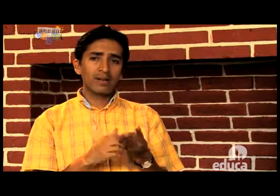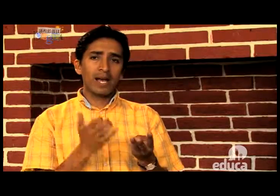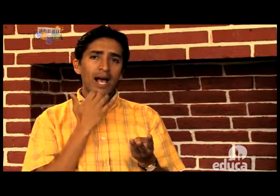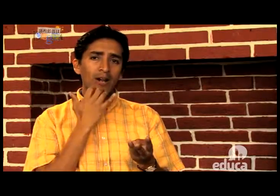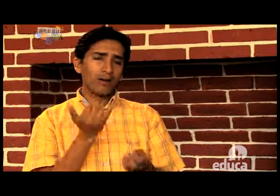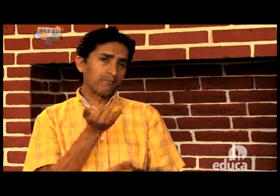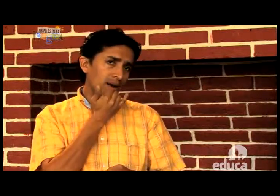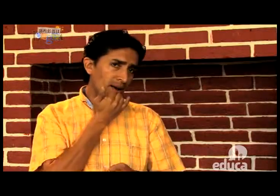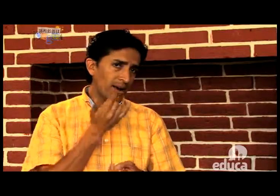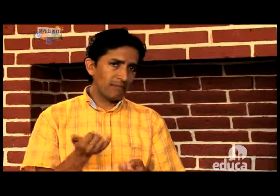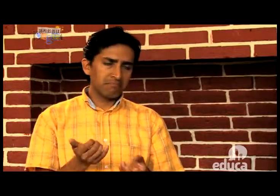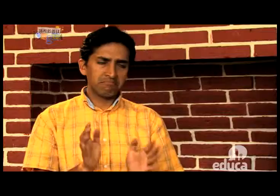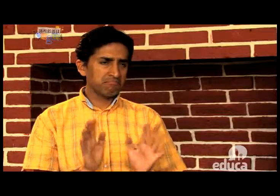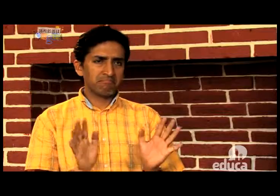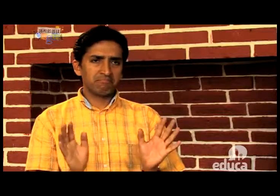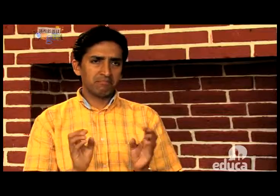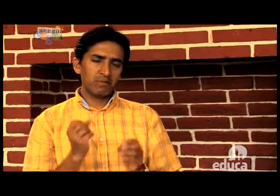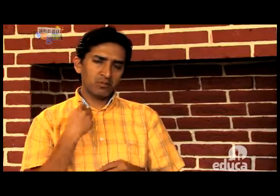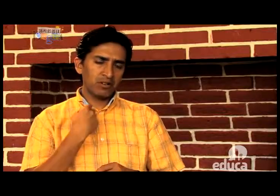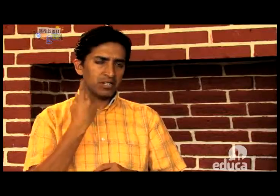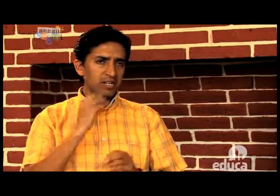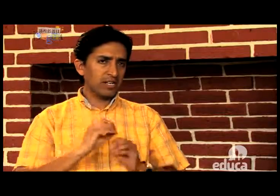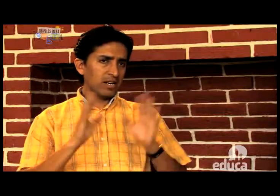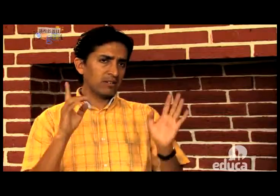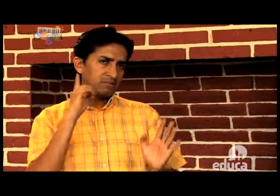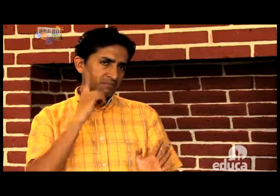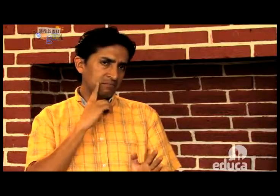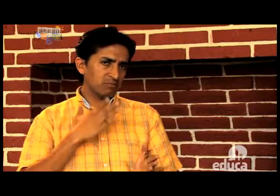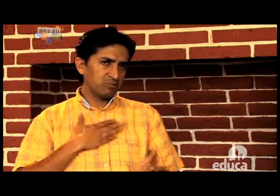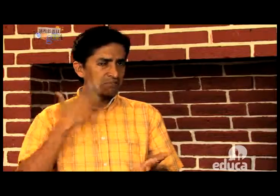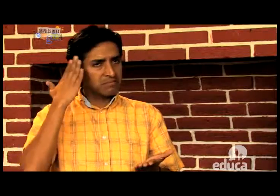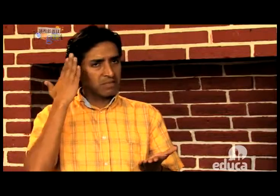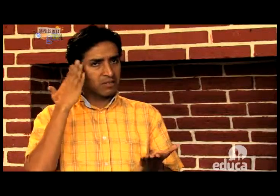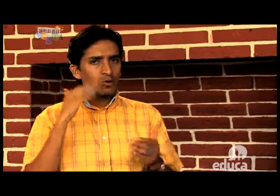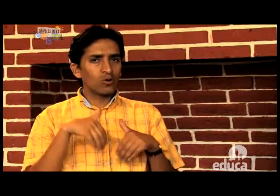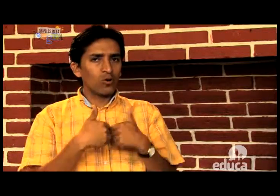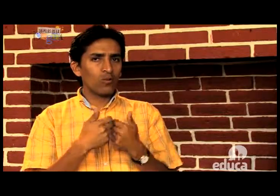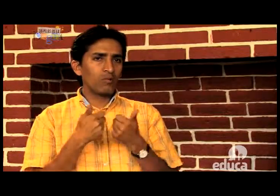No importa que yo sea sordo. He tenido bastante experiencia.